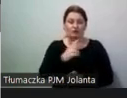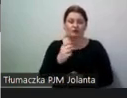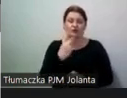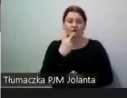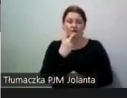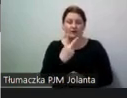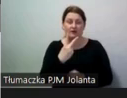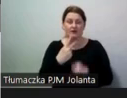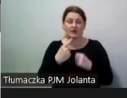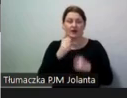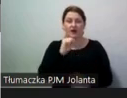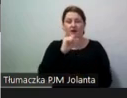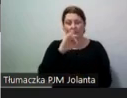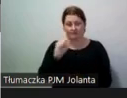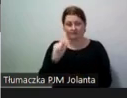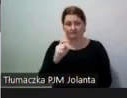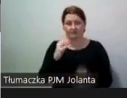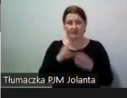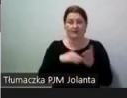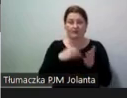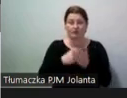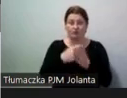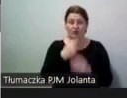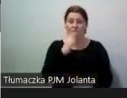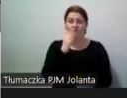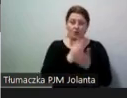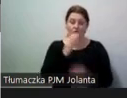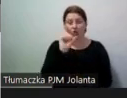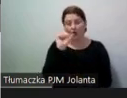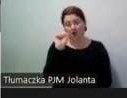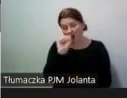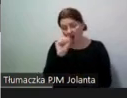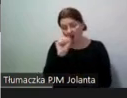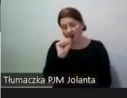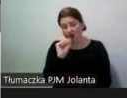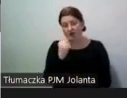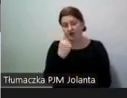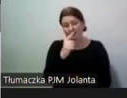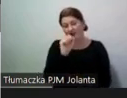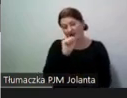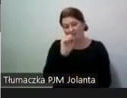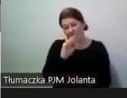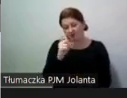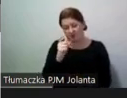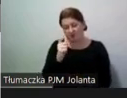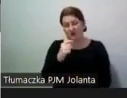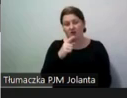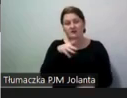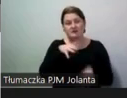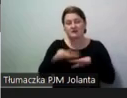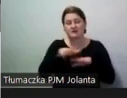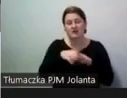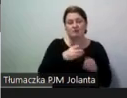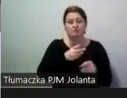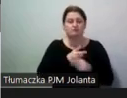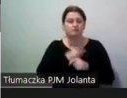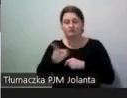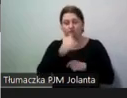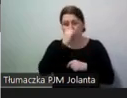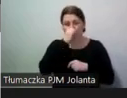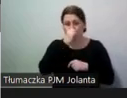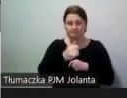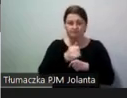dwóch liter, czyli gdy będzie wpisana tylko jedna litera, tak naprawdę system nie przepuści dalej